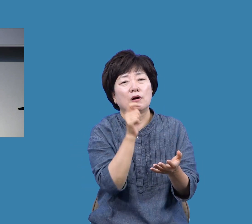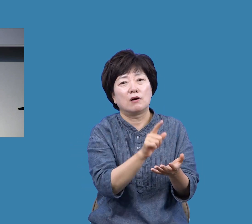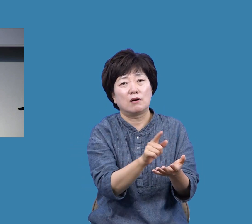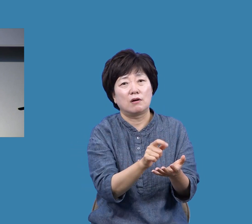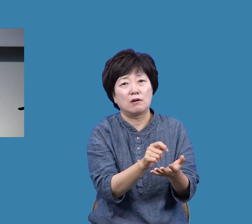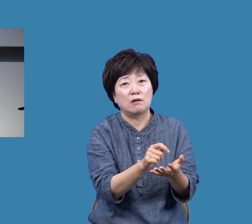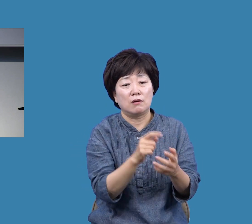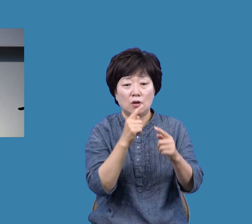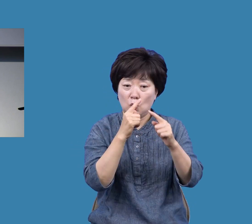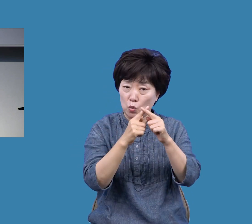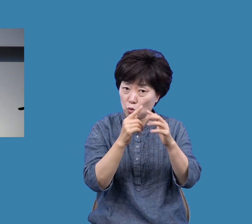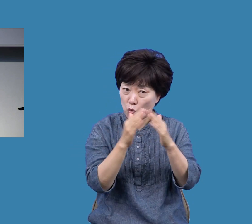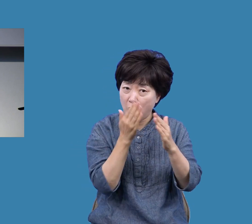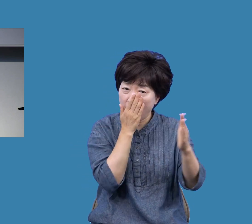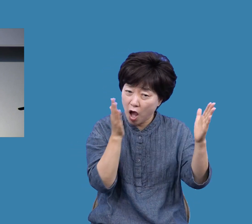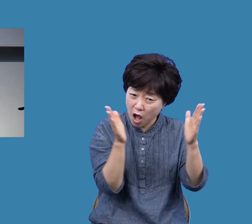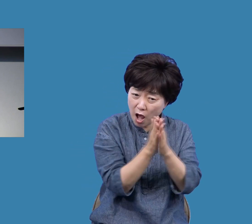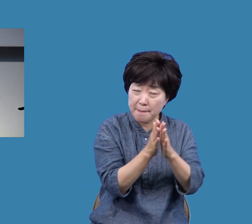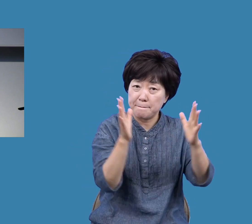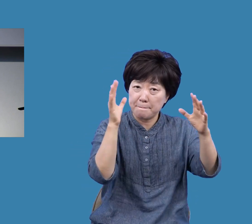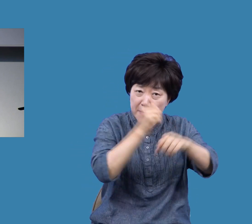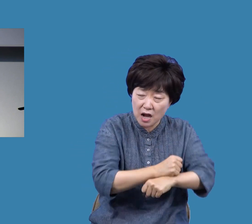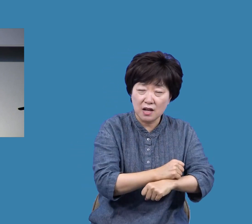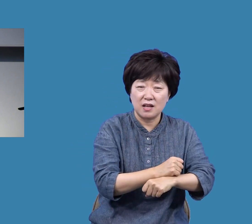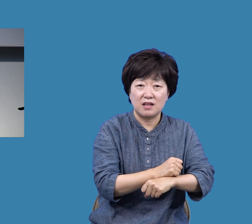이게 교회를 망하게 하는 거예요. 이게 누룩이라 그랬잖아.